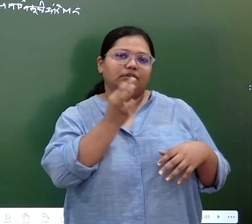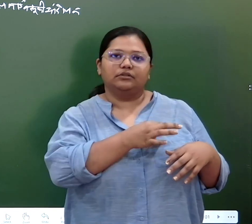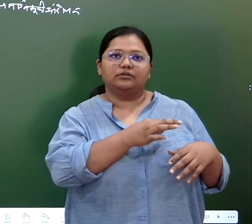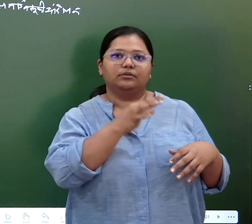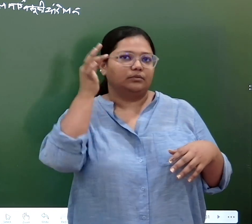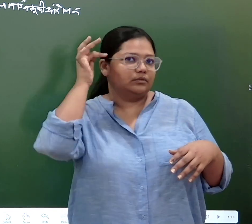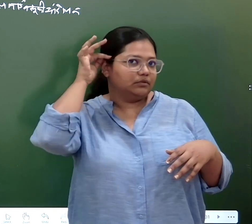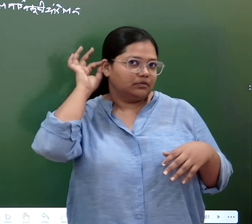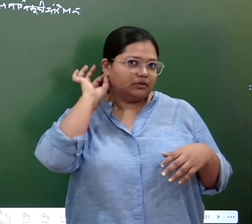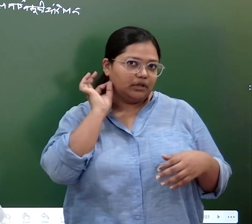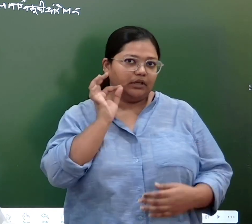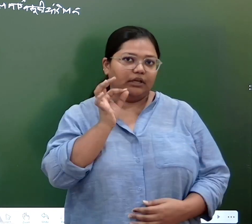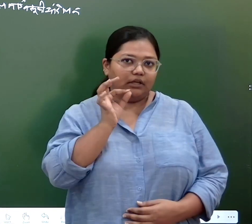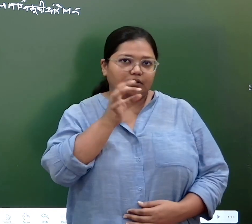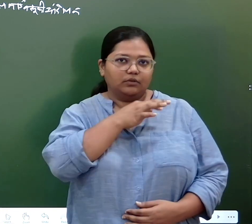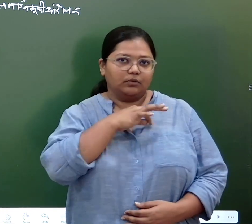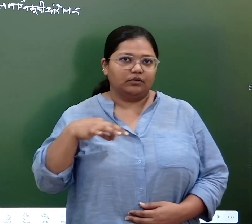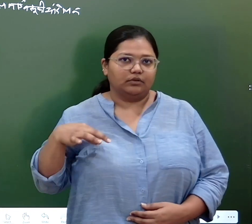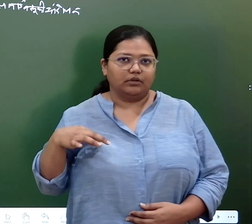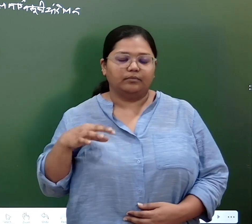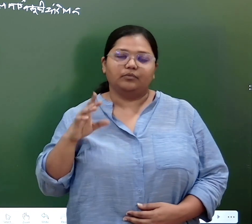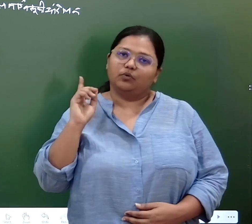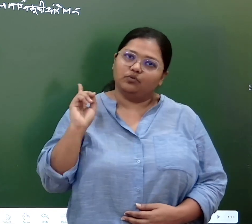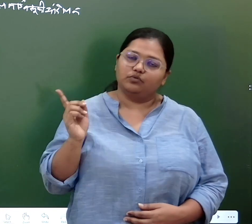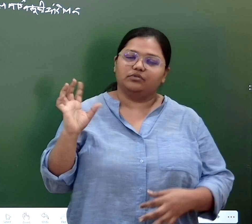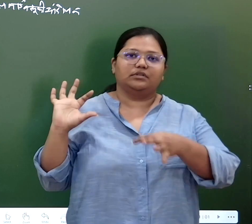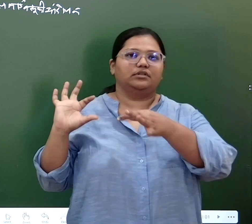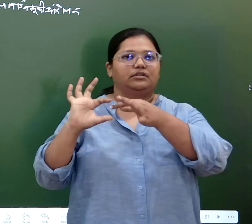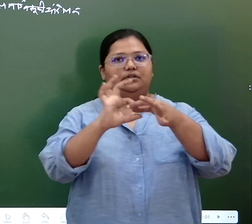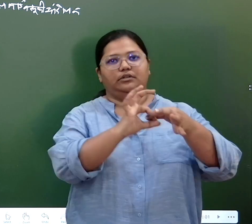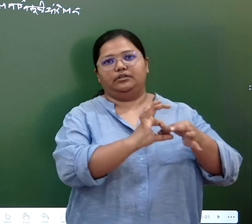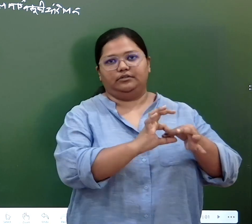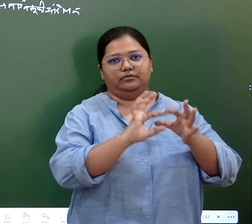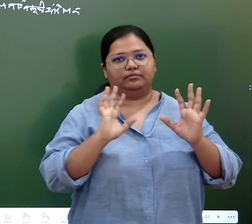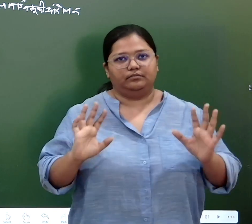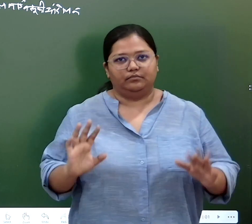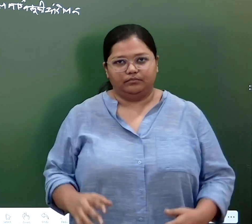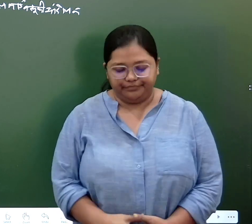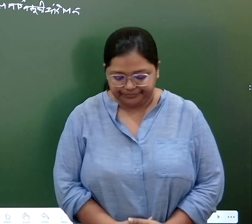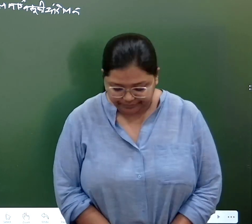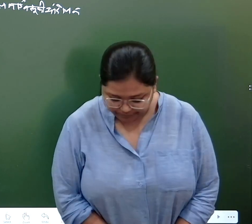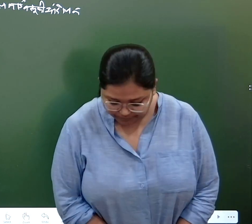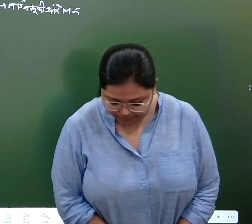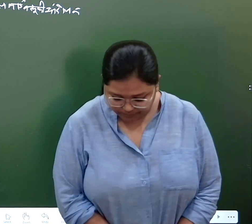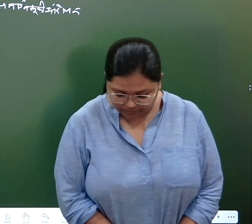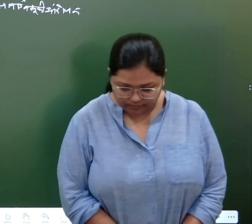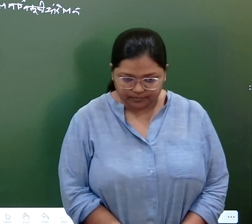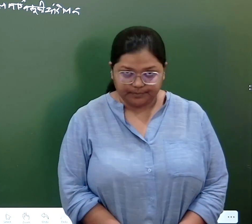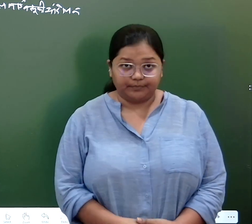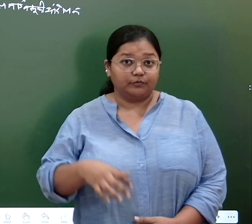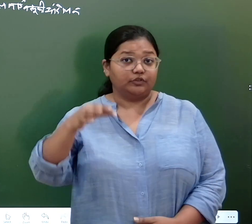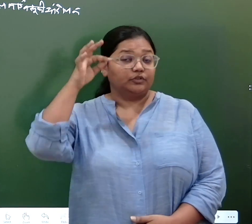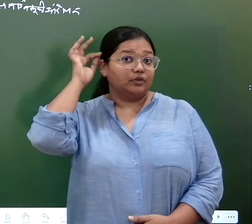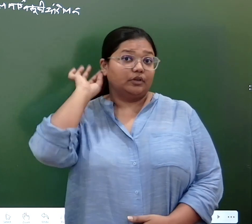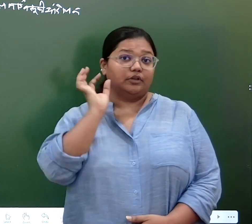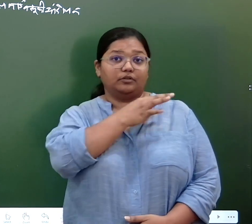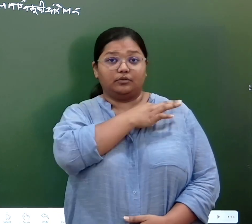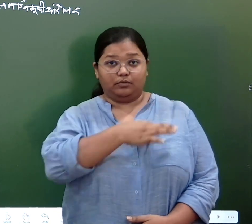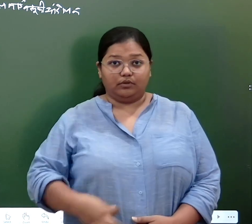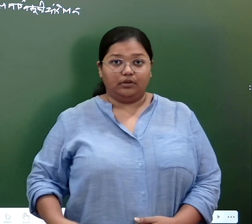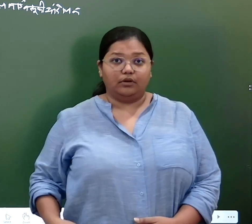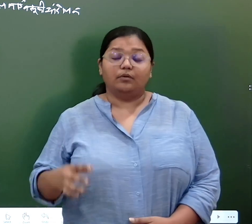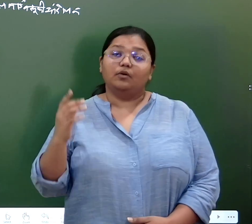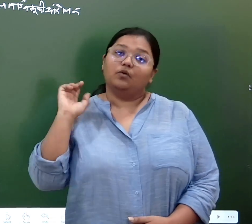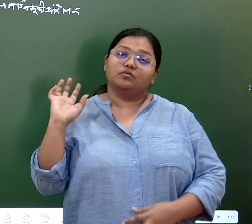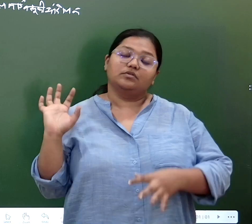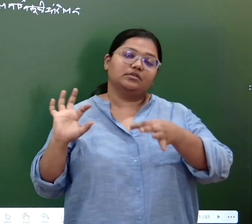हिंदू धर्म के सिद्धांतों को है ना, हिंदू धर्म के सिद्धांतों को, मतलब जो भी उनके सिद्धांत होगा,